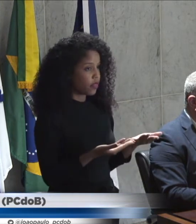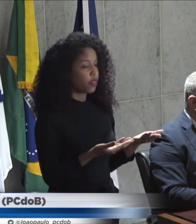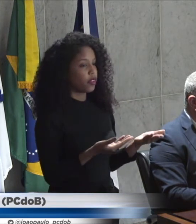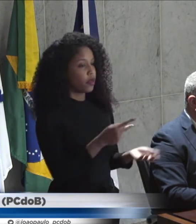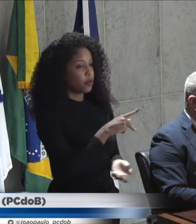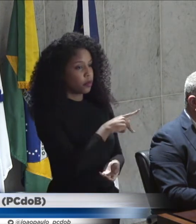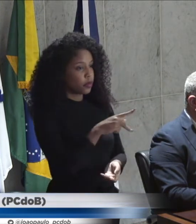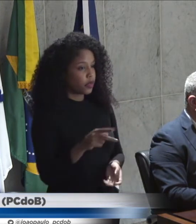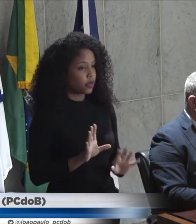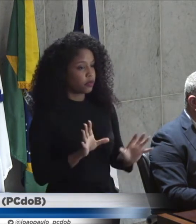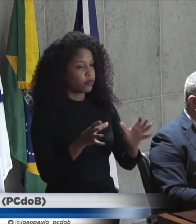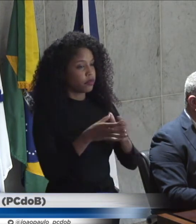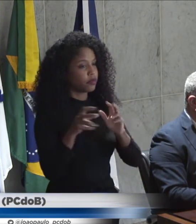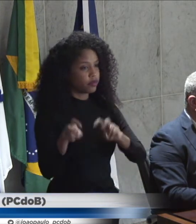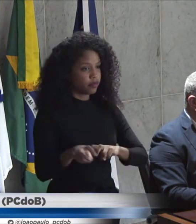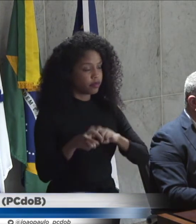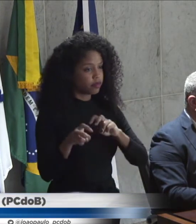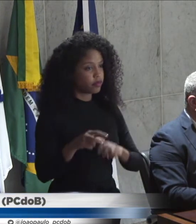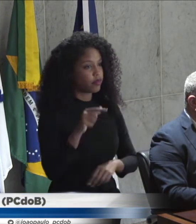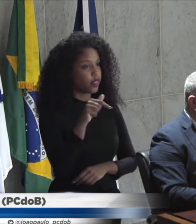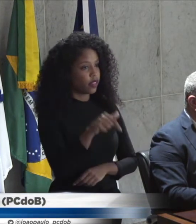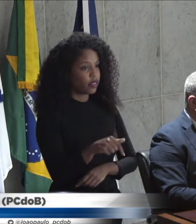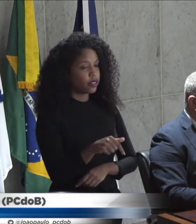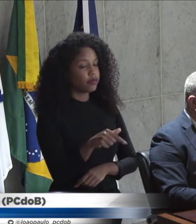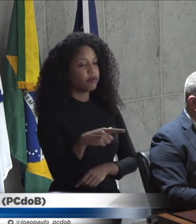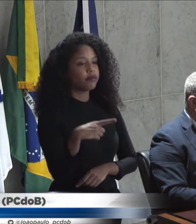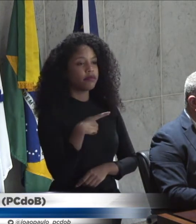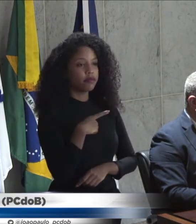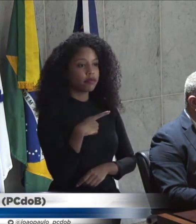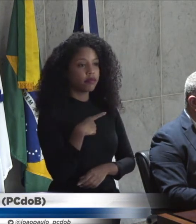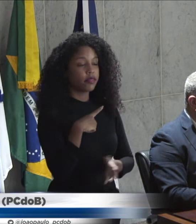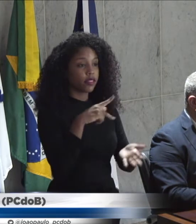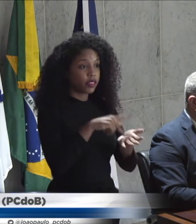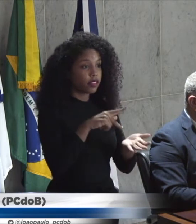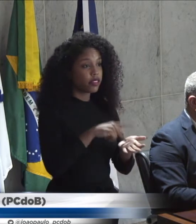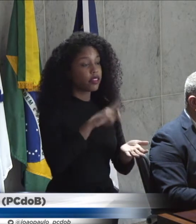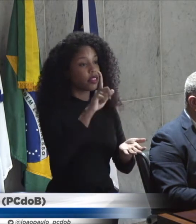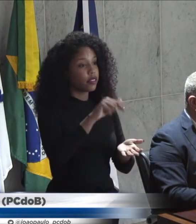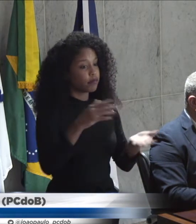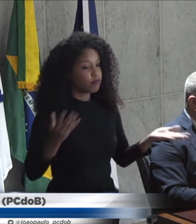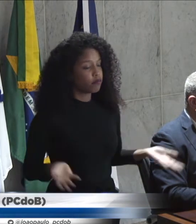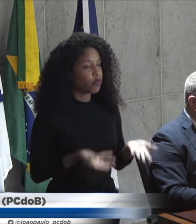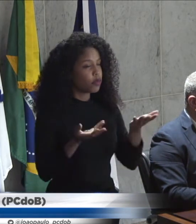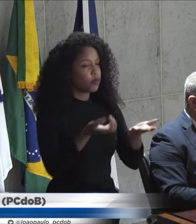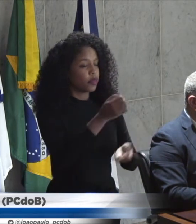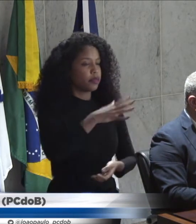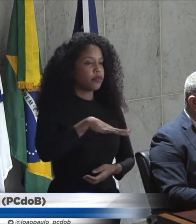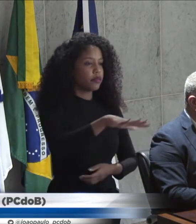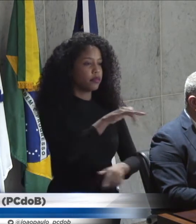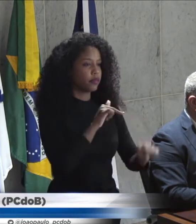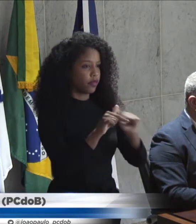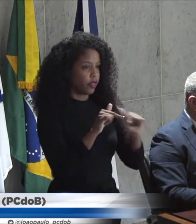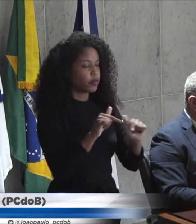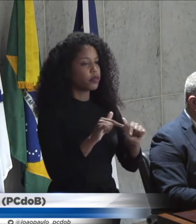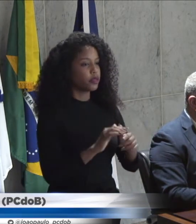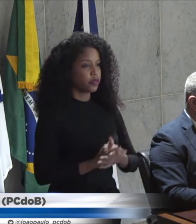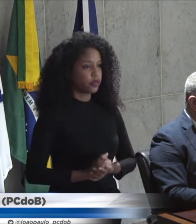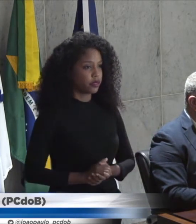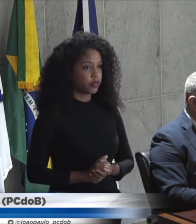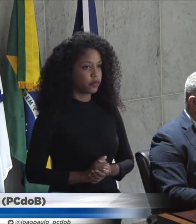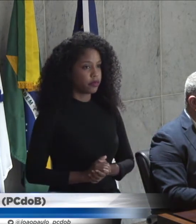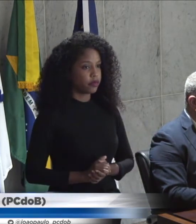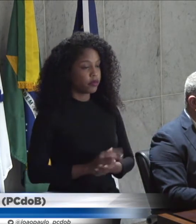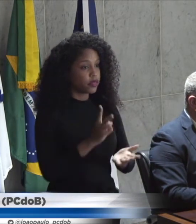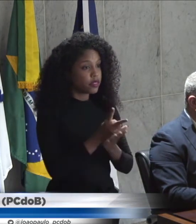Comissão de Agricultura aqui, tem sido uma verdadeira voz campesina e dos trabalhadores aqui nessa casa, né?